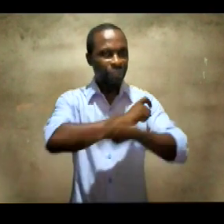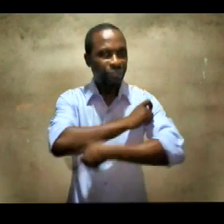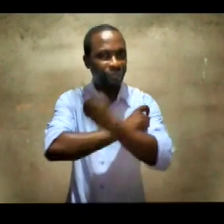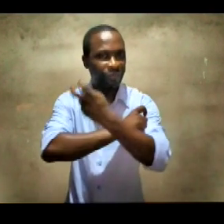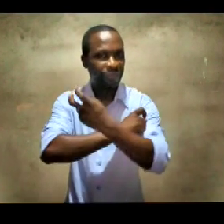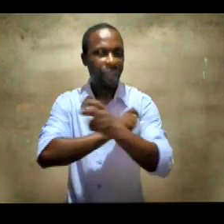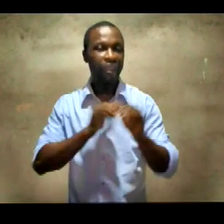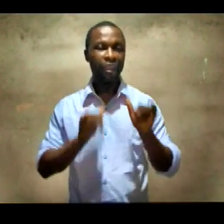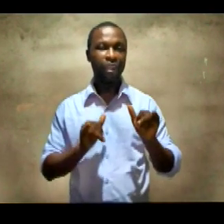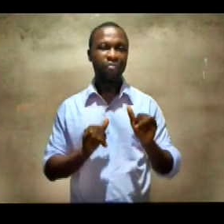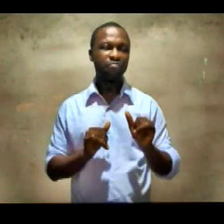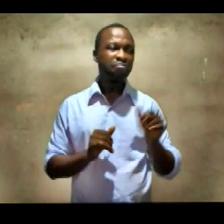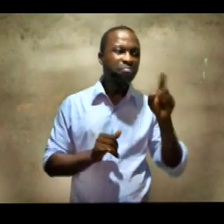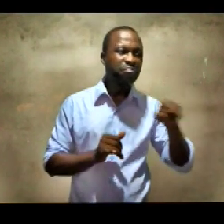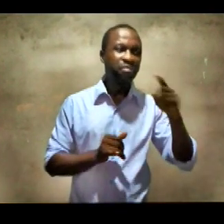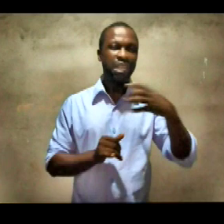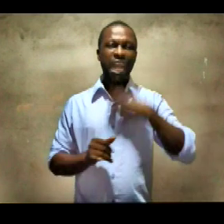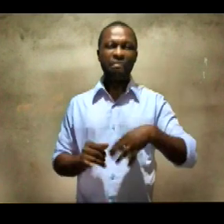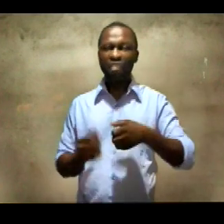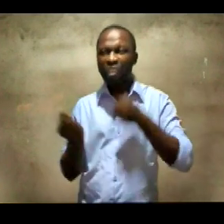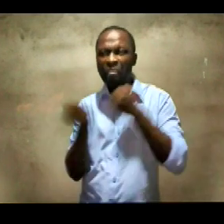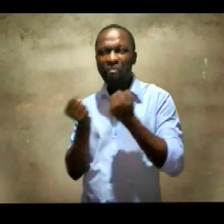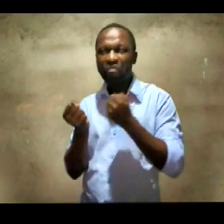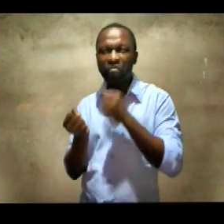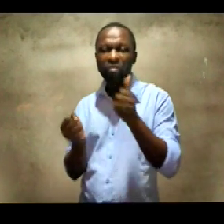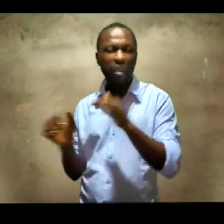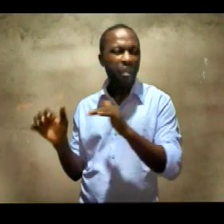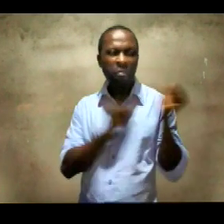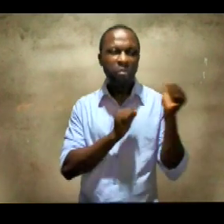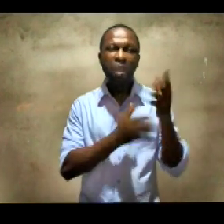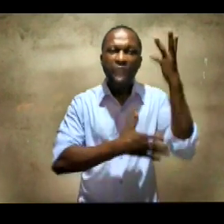boycotter. Ils dénoncent une justice politisée et un climat de règlement de compte.